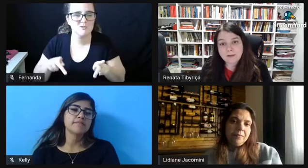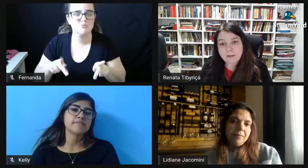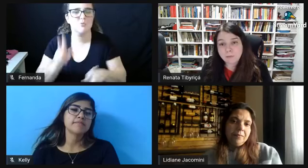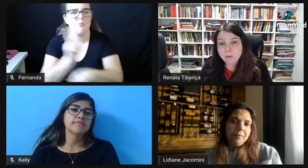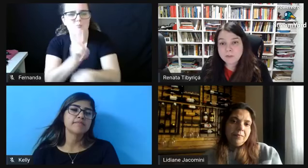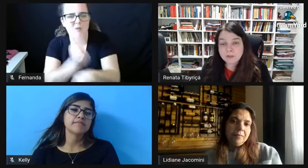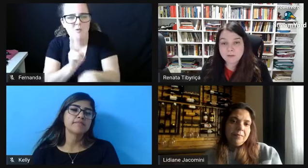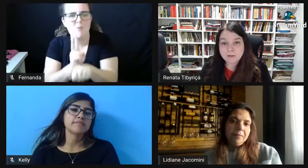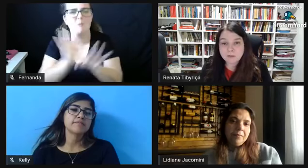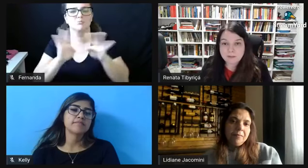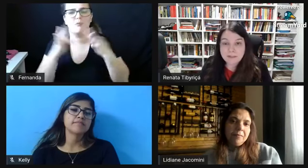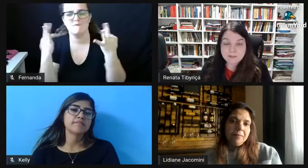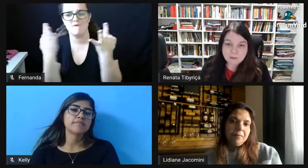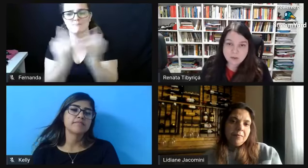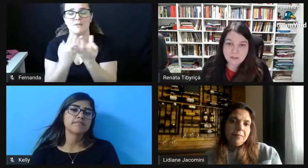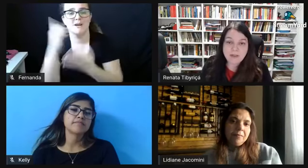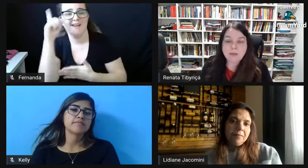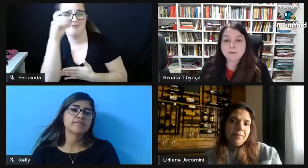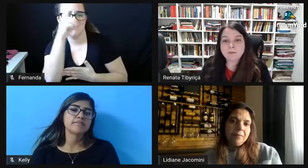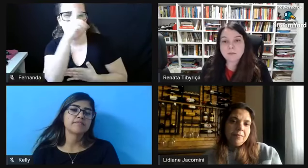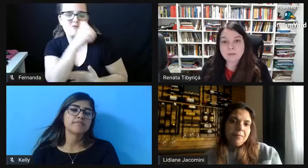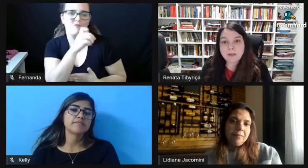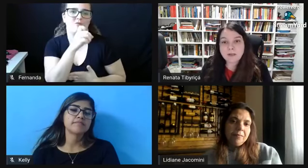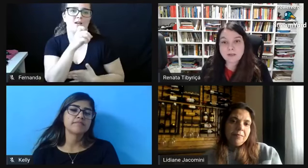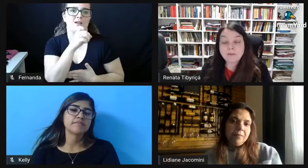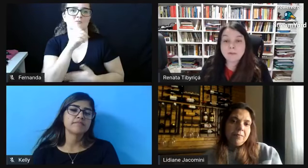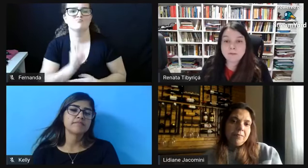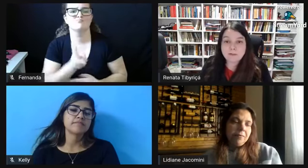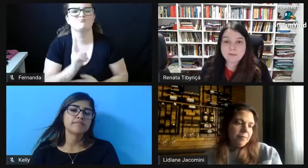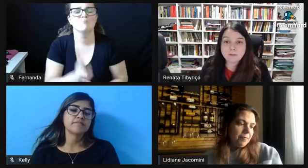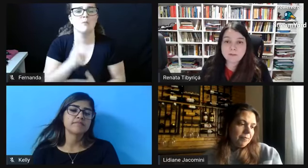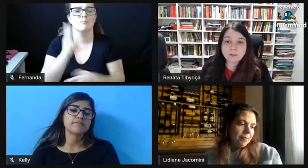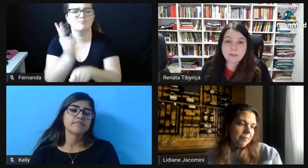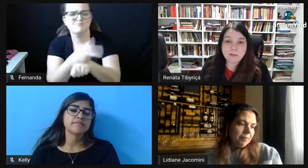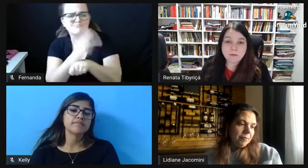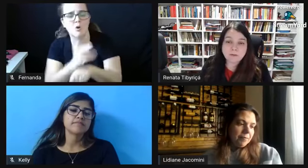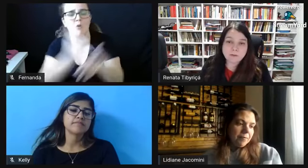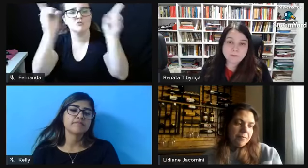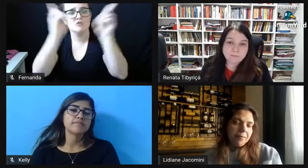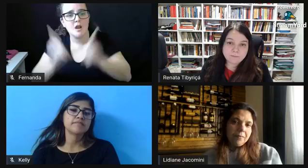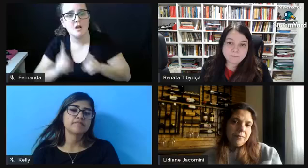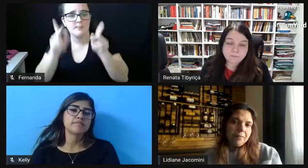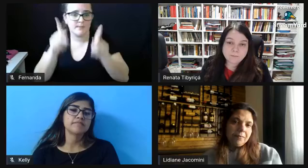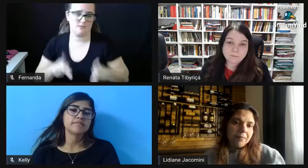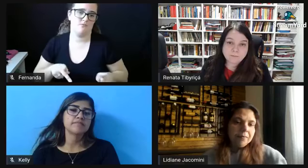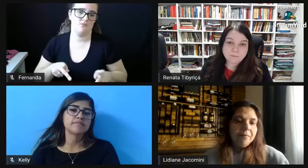né, na busca desses direitos, na efetivação desses direitos.